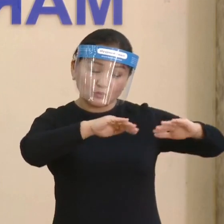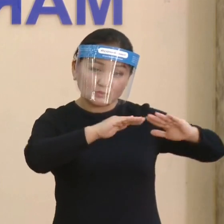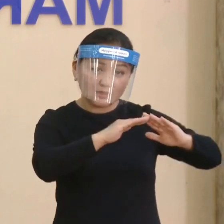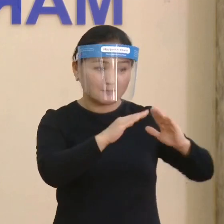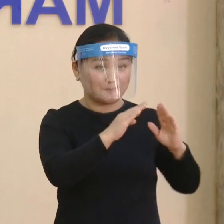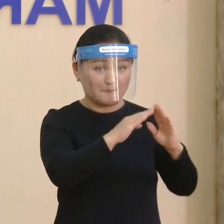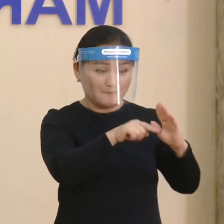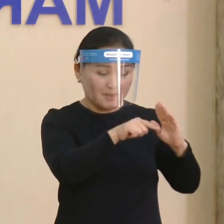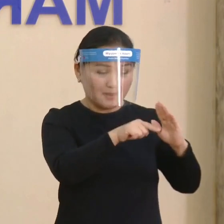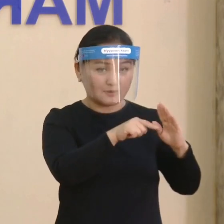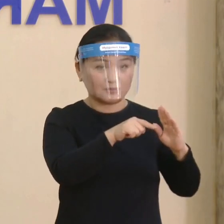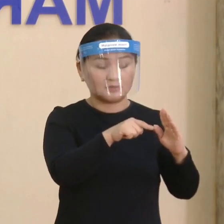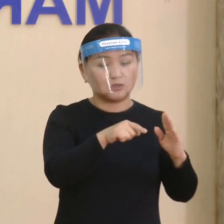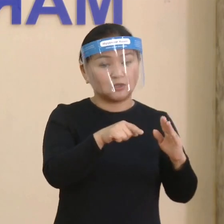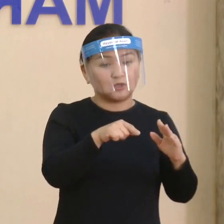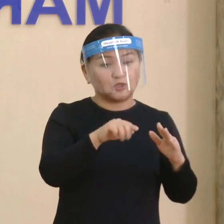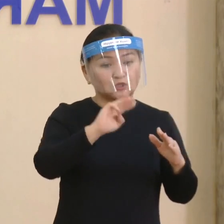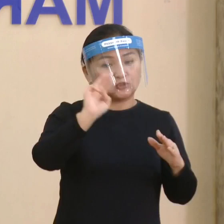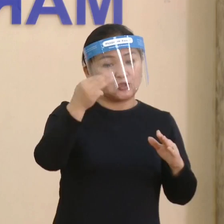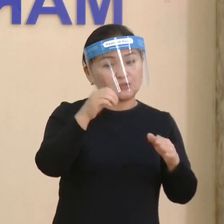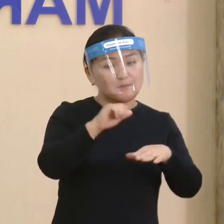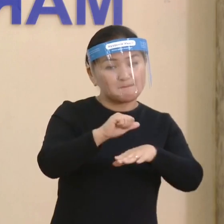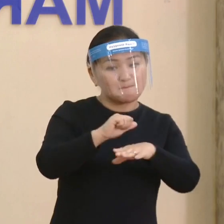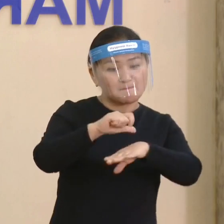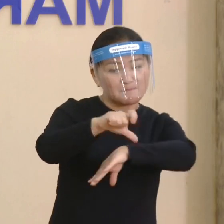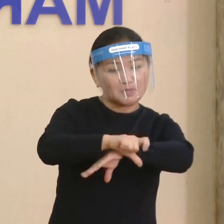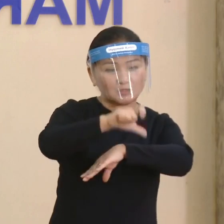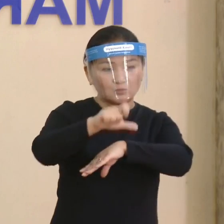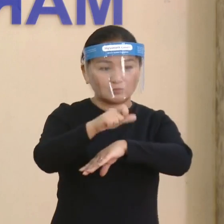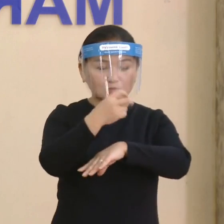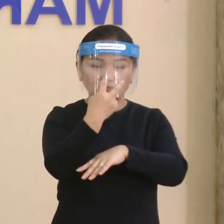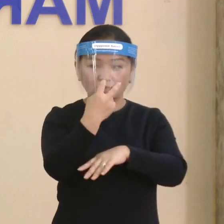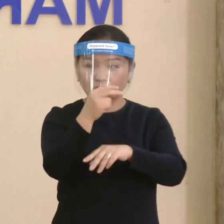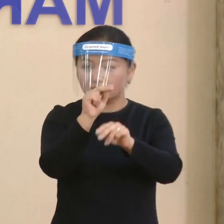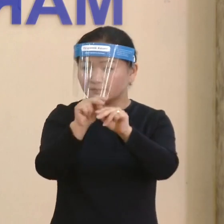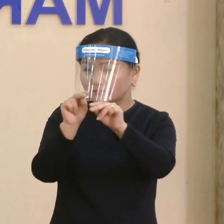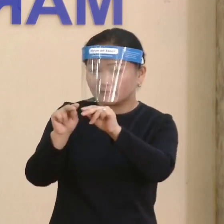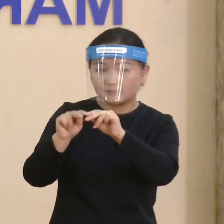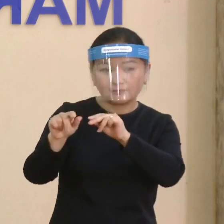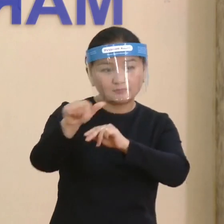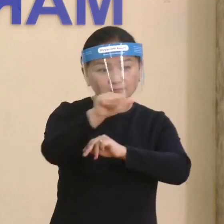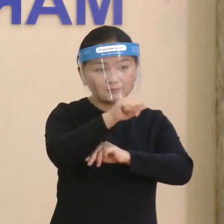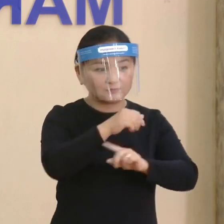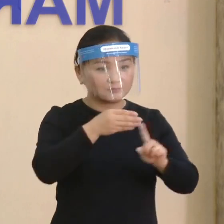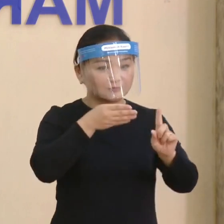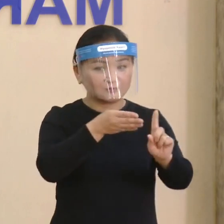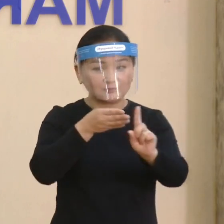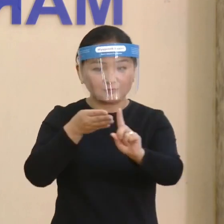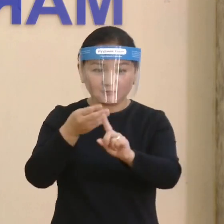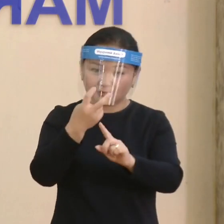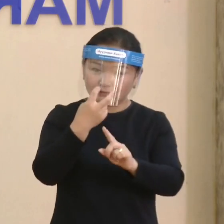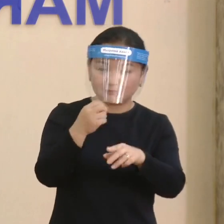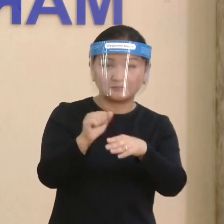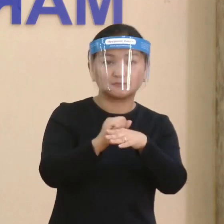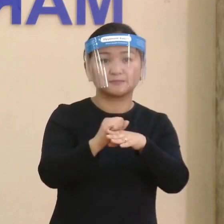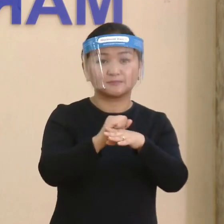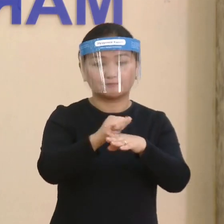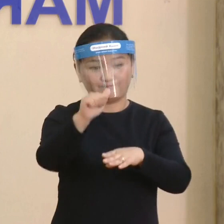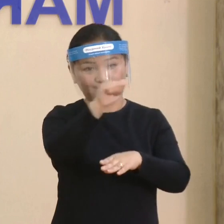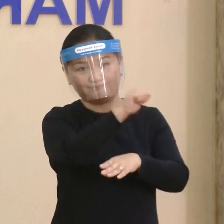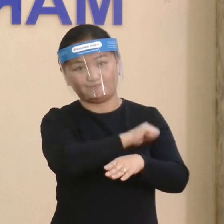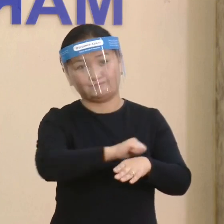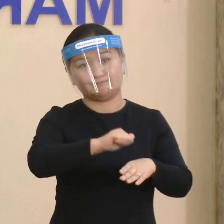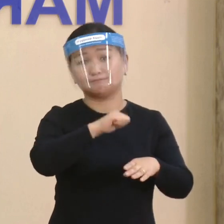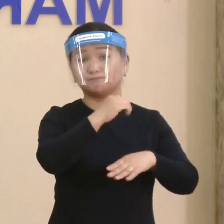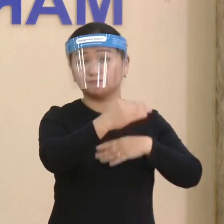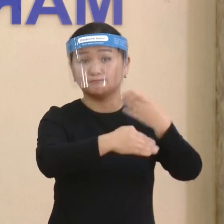байгаа байруудаа тодорхой мэрэгжлийн хүмүүс нь очоод мэрэгжлийн байгууллага чиглэл чиглэлээрээ үзээд ингээд бол бэлдээ явж байгаа. За